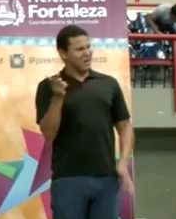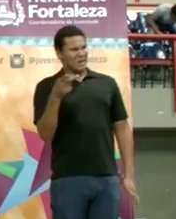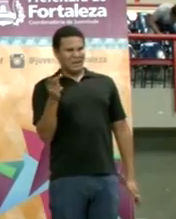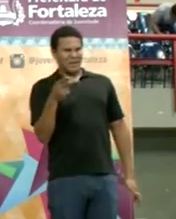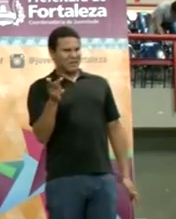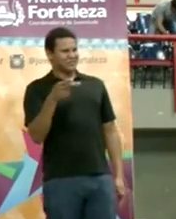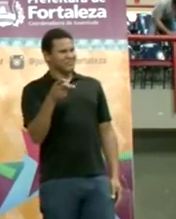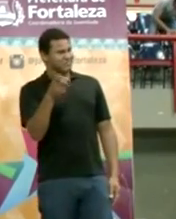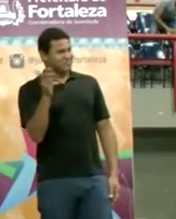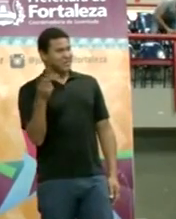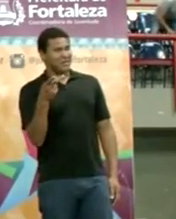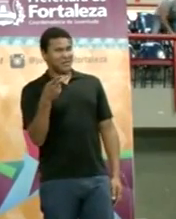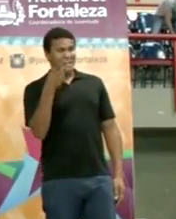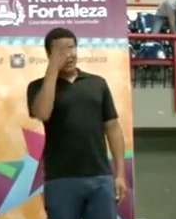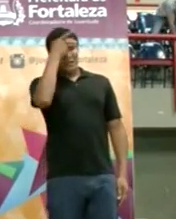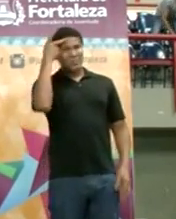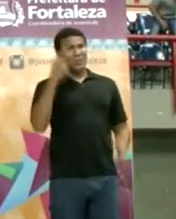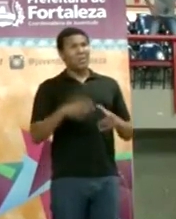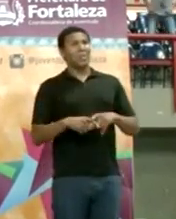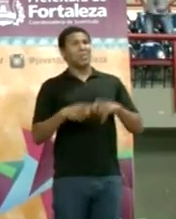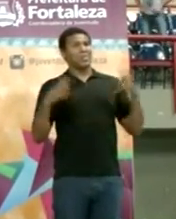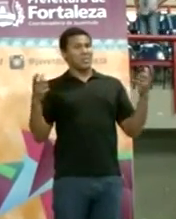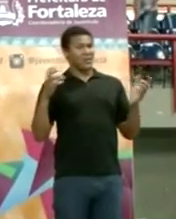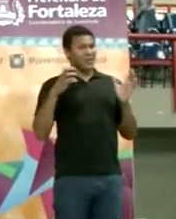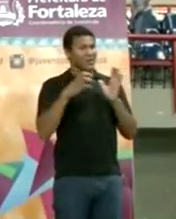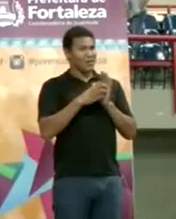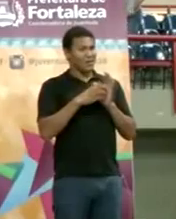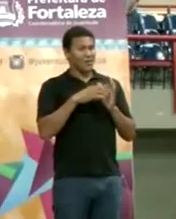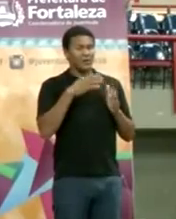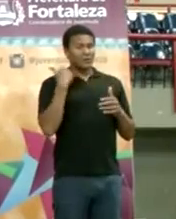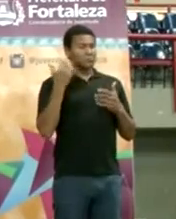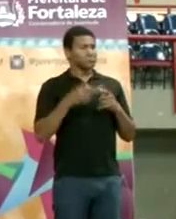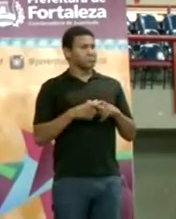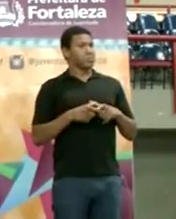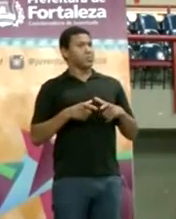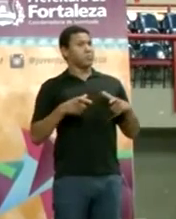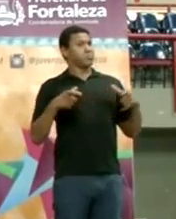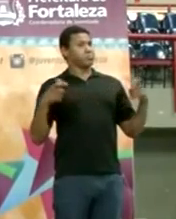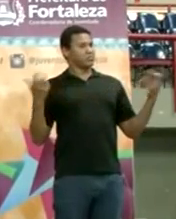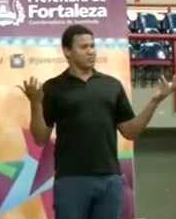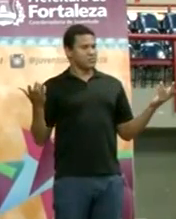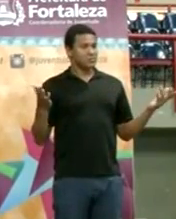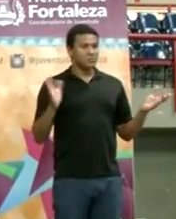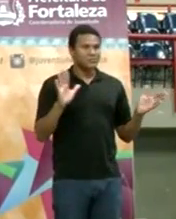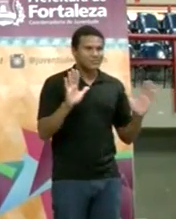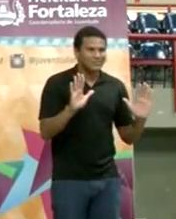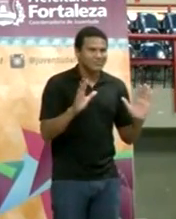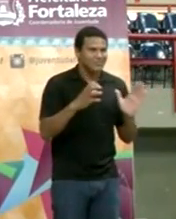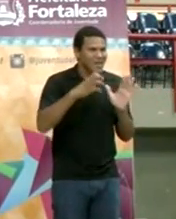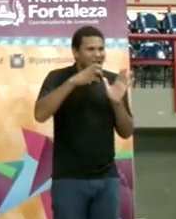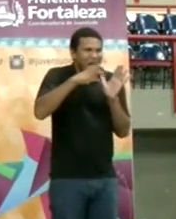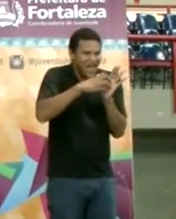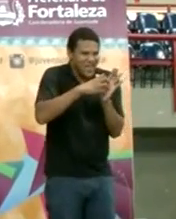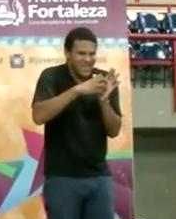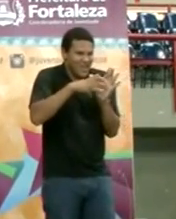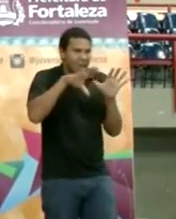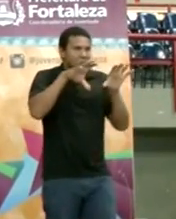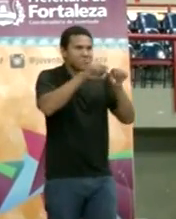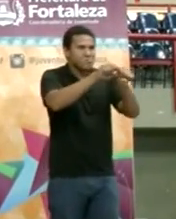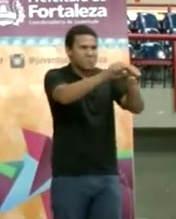errado. O número de pessoas que morrem de AIDS só cresceu. Pessoal, AIDS não te